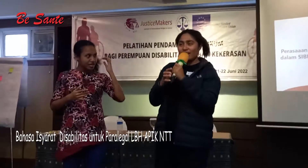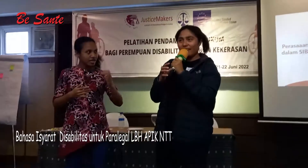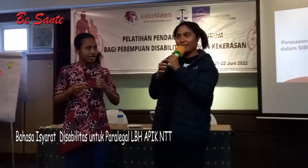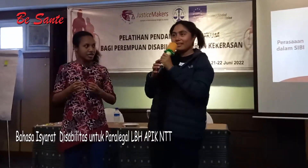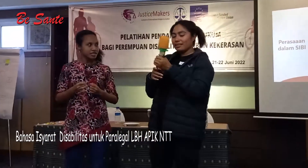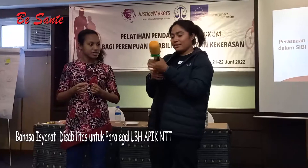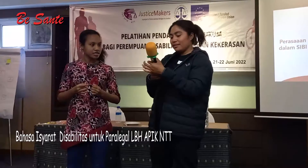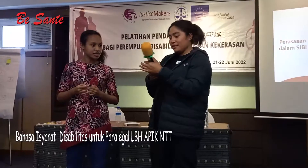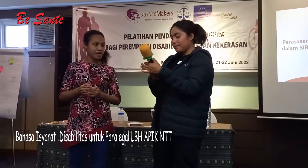Jari.